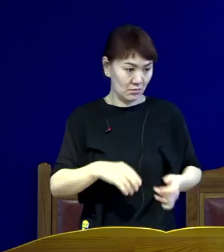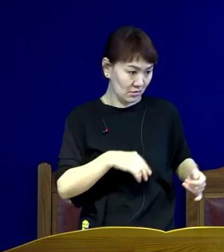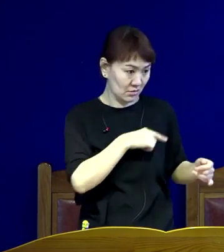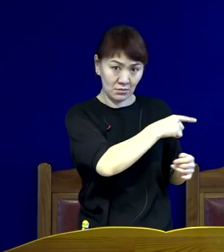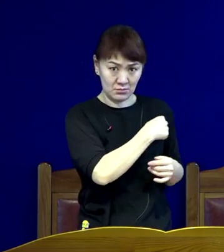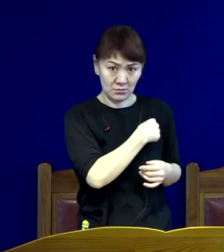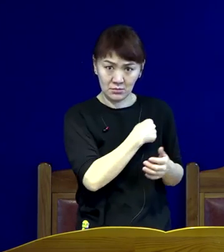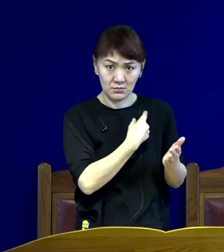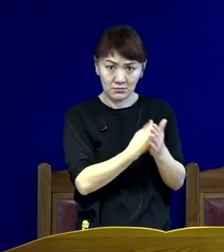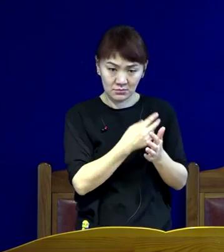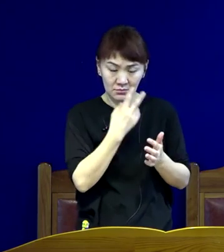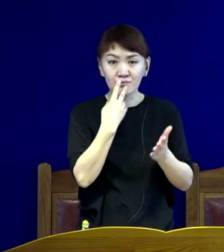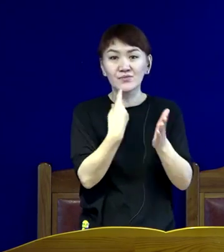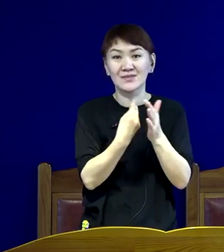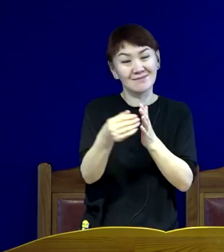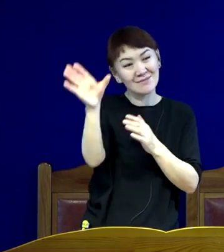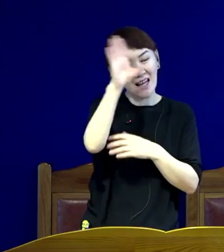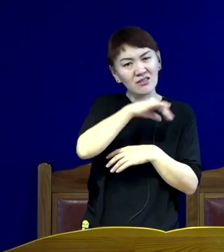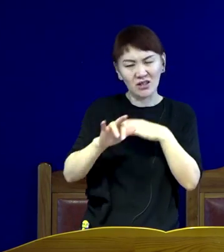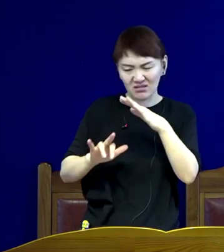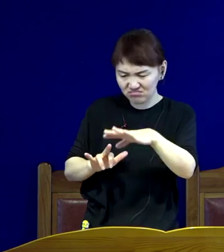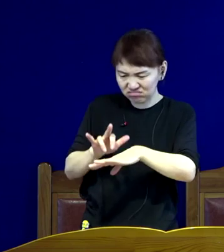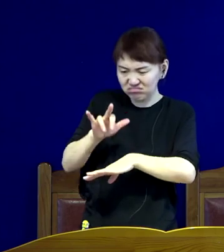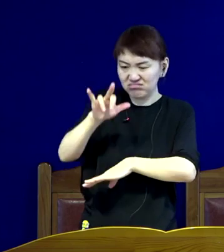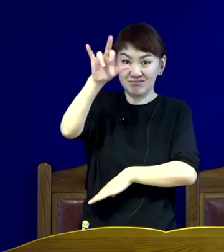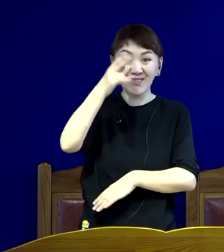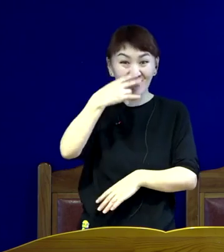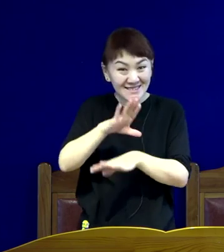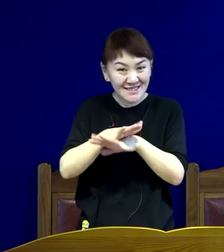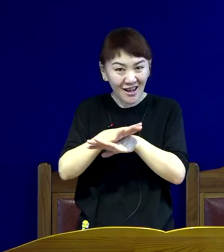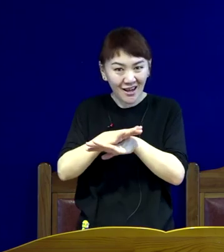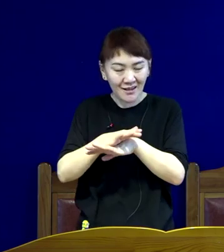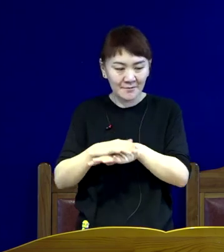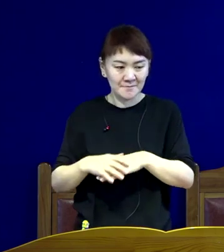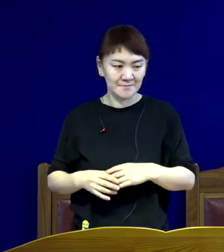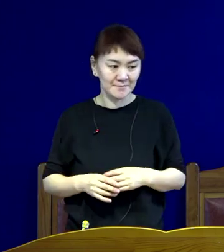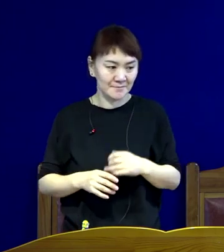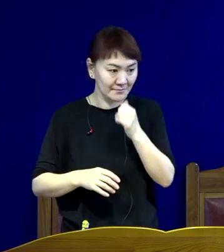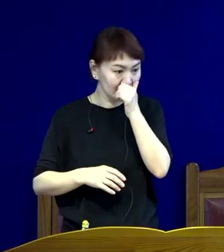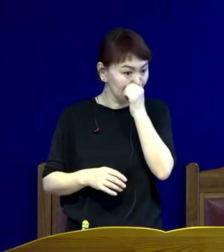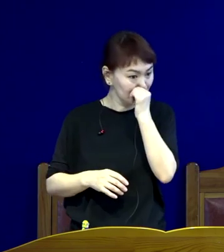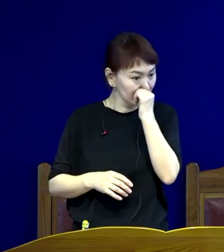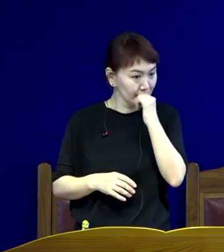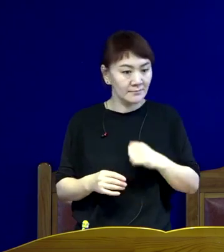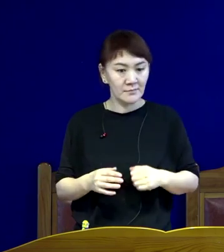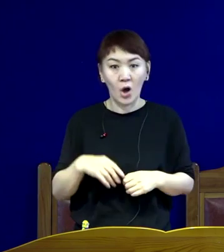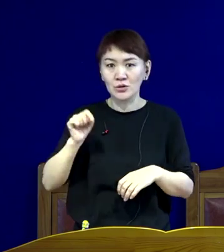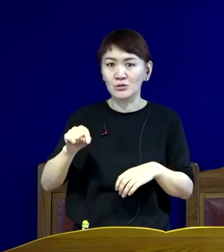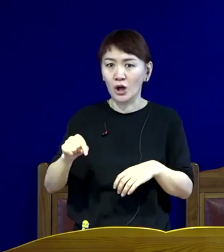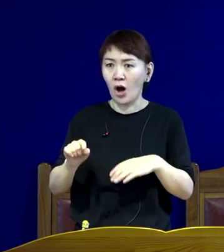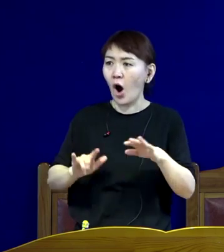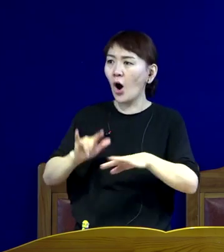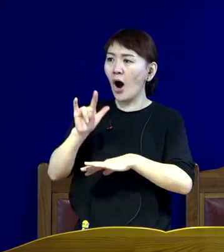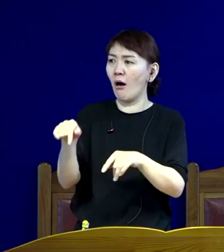нь чухал гэсэн. Та бүхэн онгоцон сууж үзэжсэн биз дээ? Онгоц. Орчин үед одоо онгоцон суухад бас амаргүй